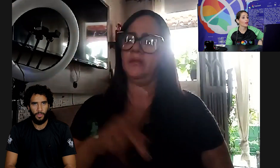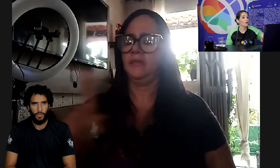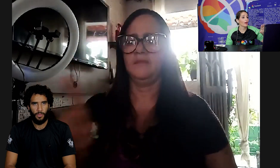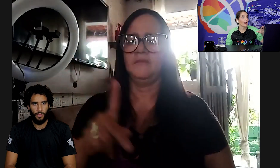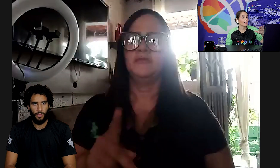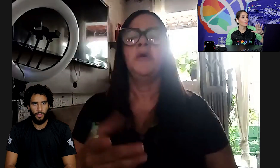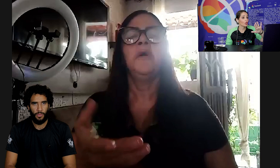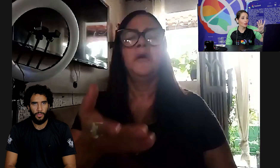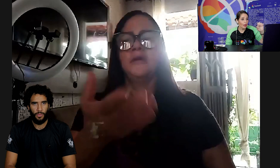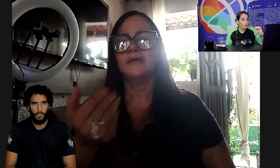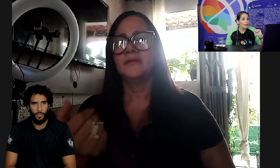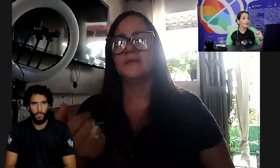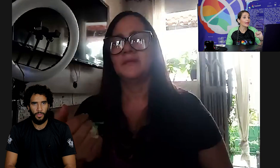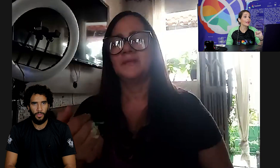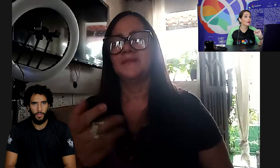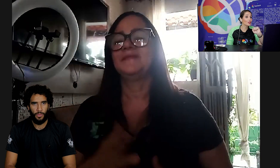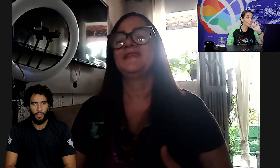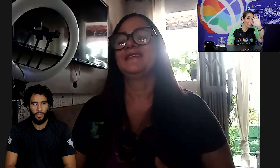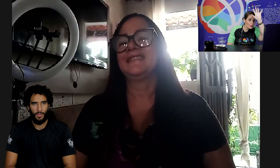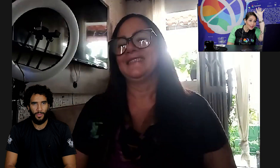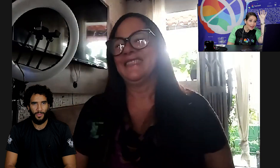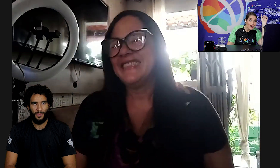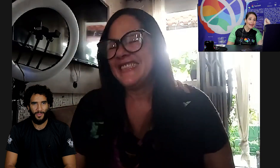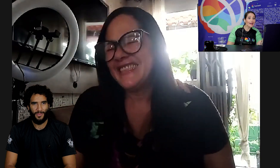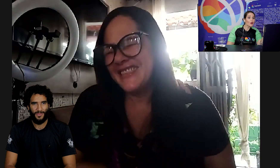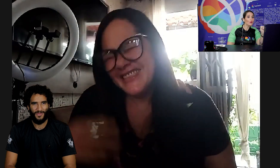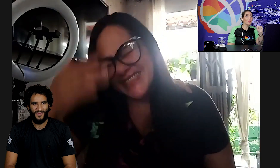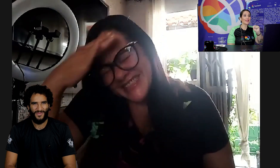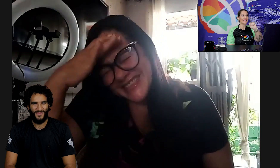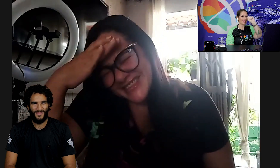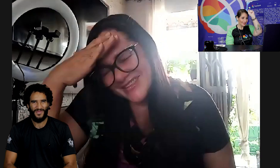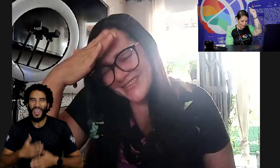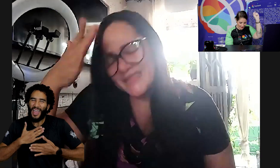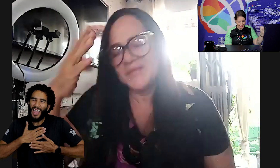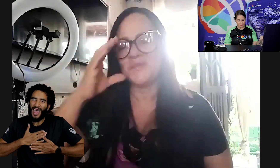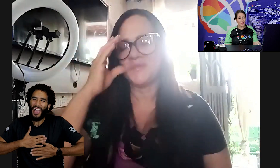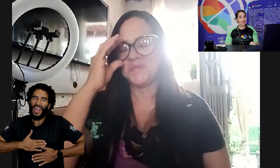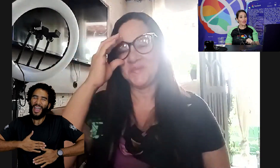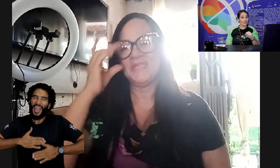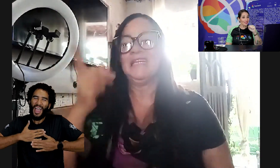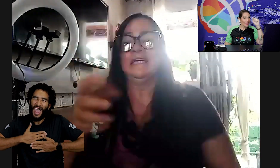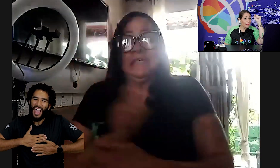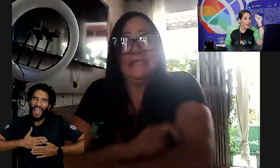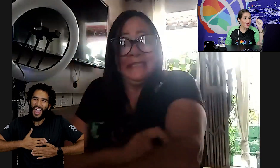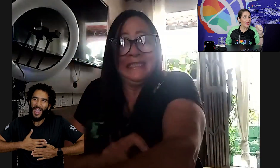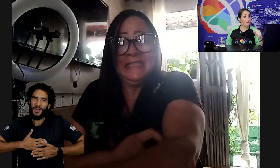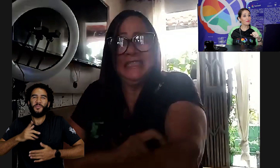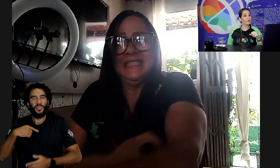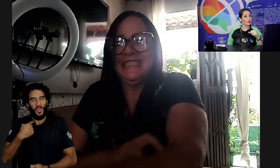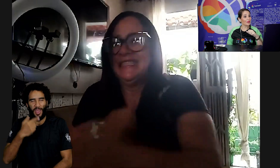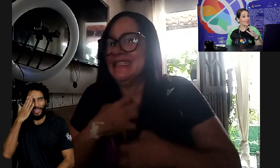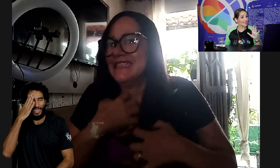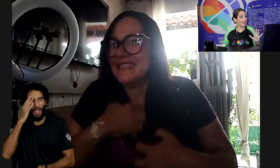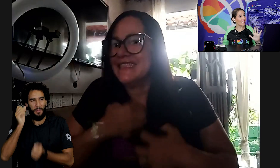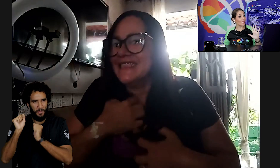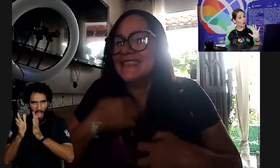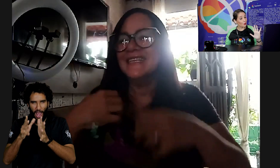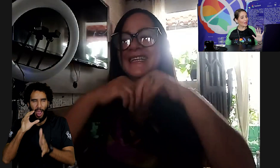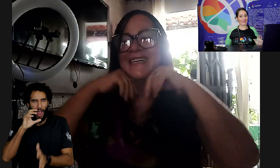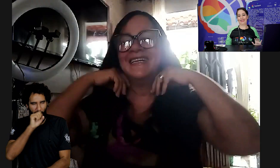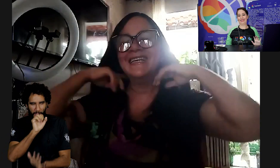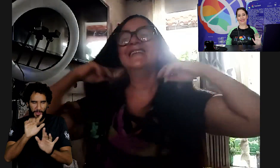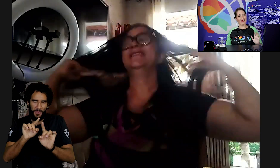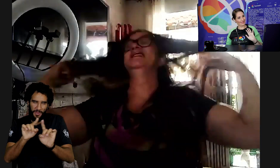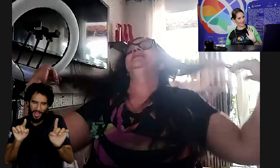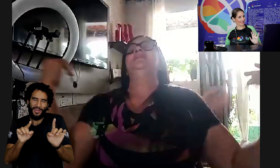Gente, faz devagar, que tem gente que está aprendendo, Edileuza. Calma. Pra gente que sabe é rápido, mas